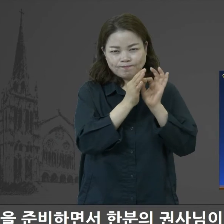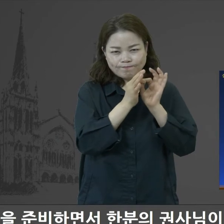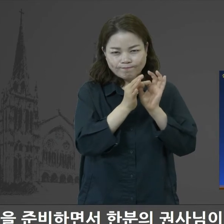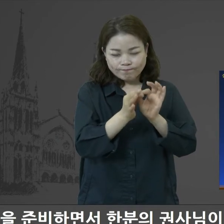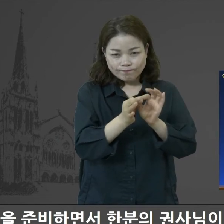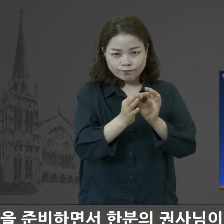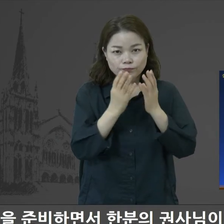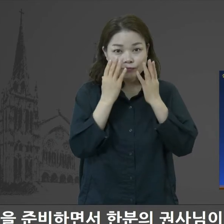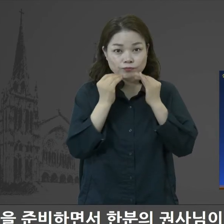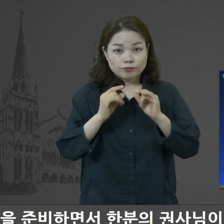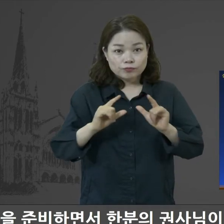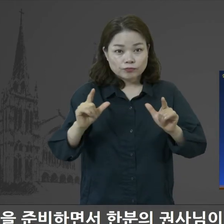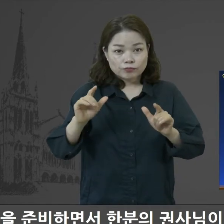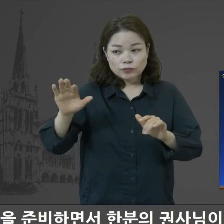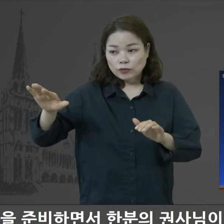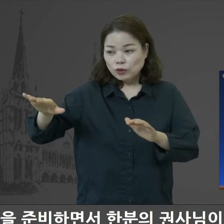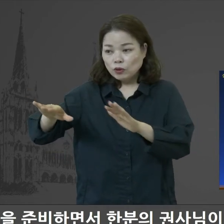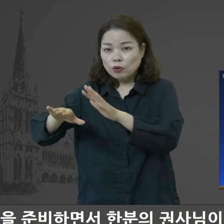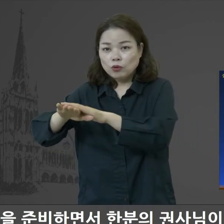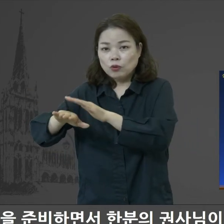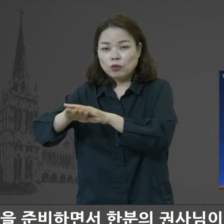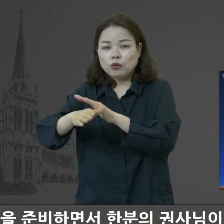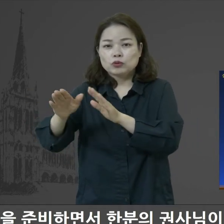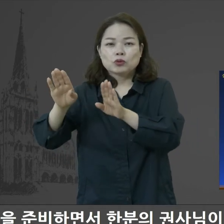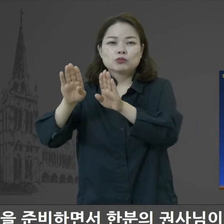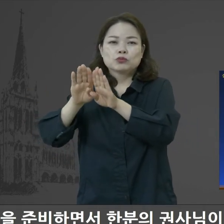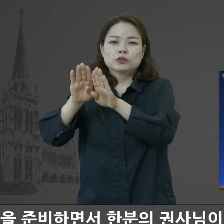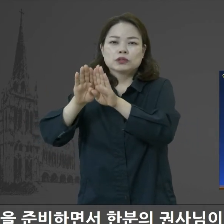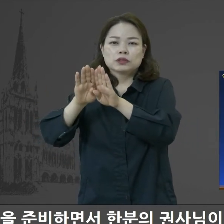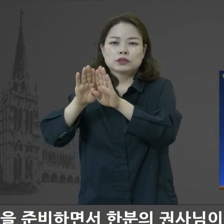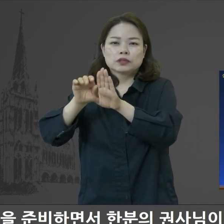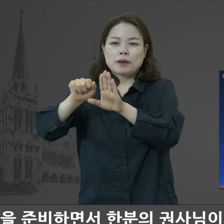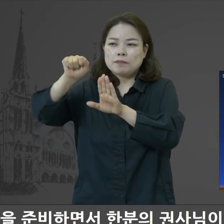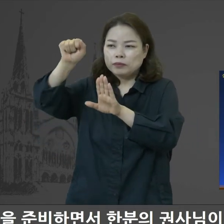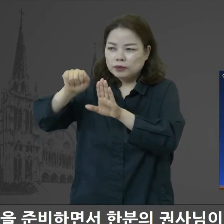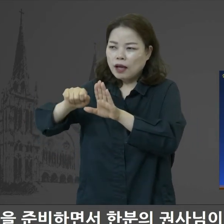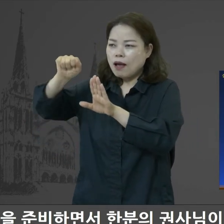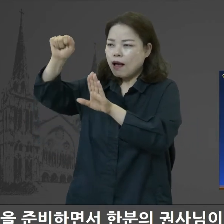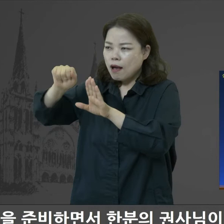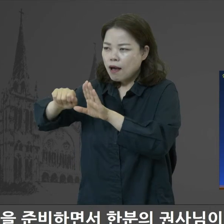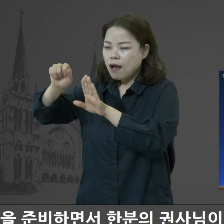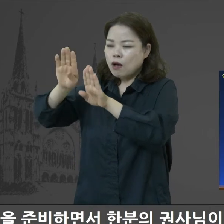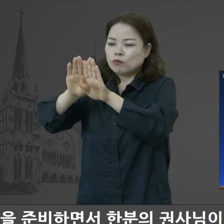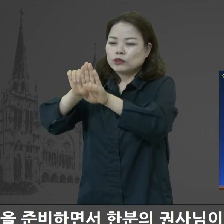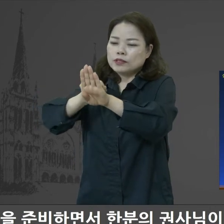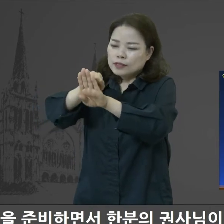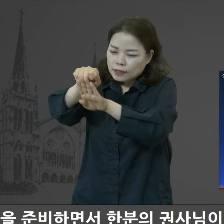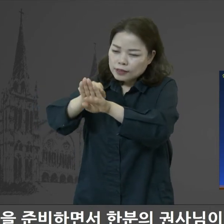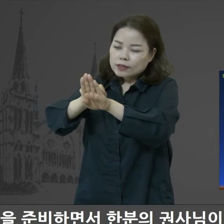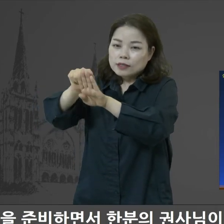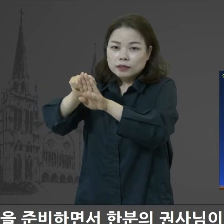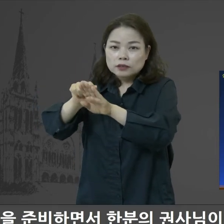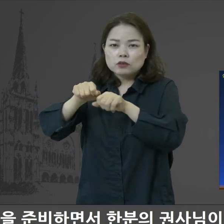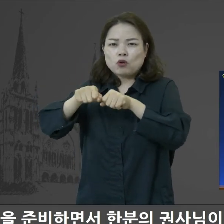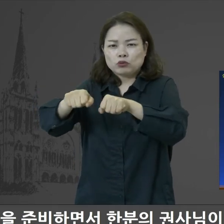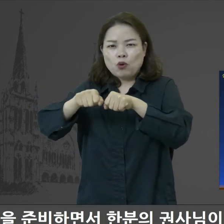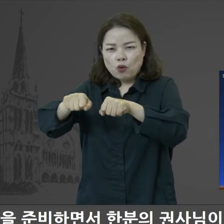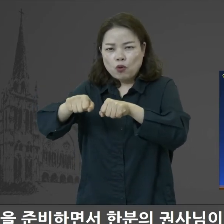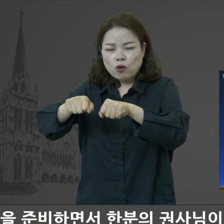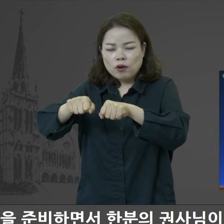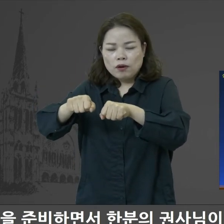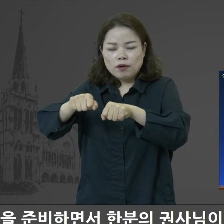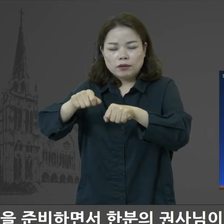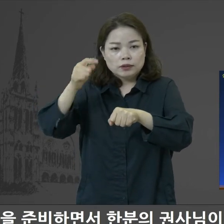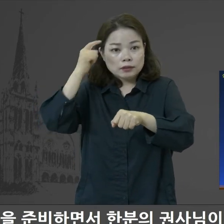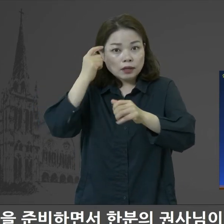되면 여러분들 오른쪽 저 문을 닦는 일을 멈추지 않으셨어요. 늘 생각이